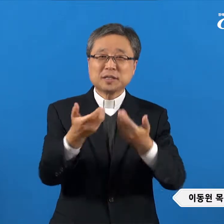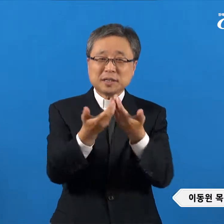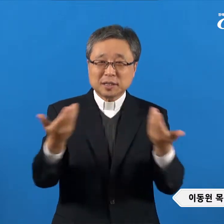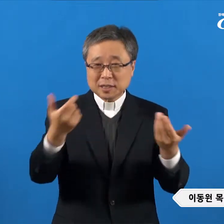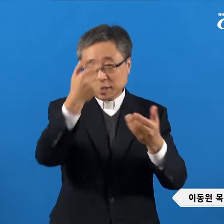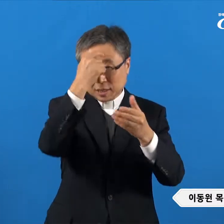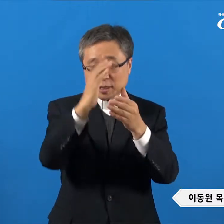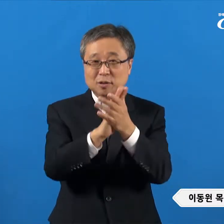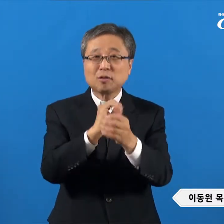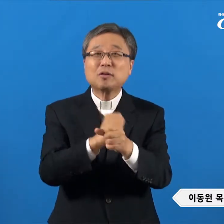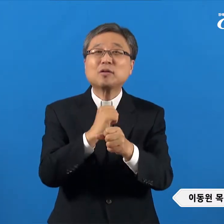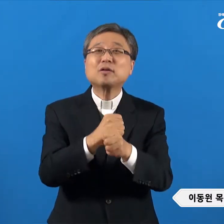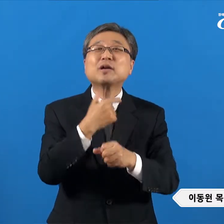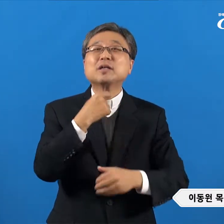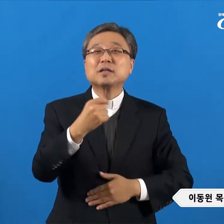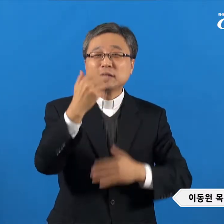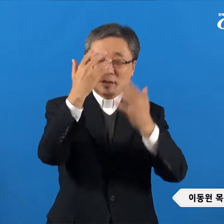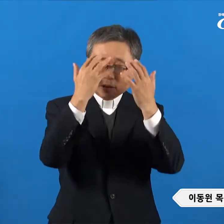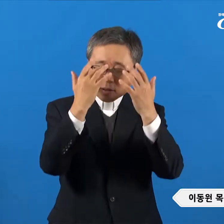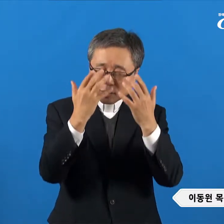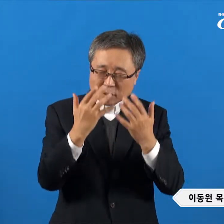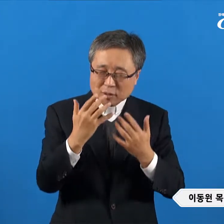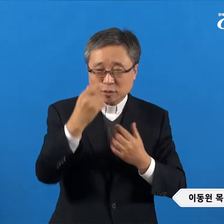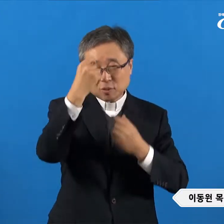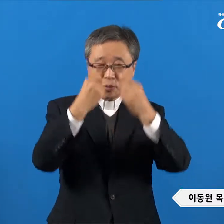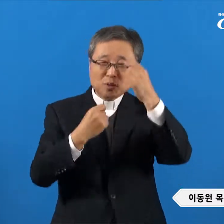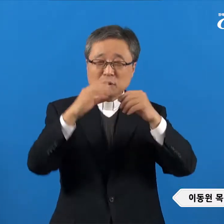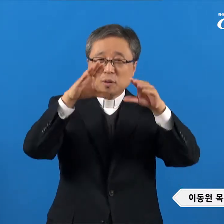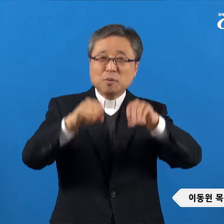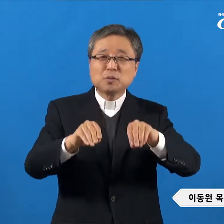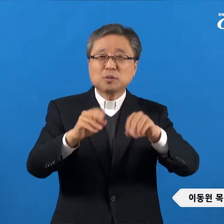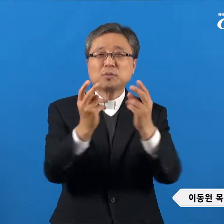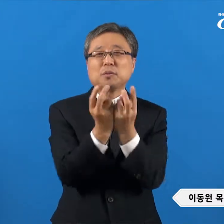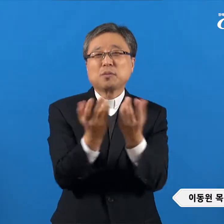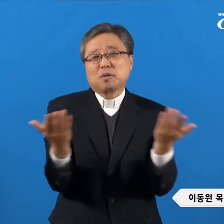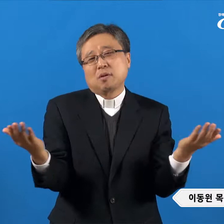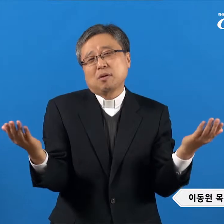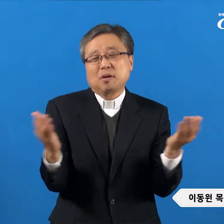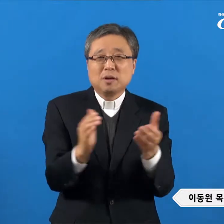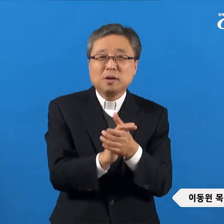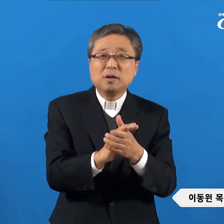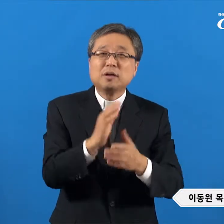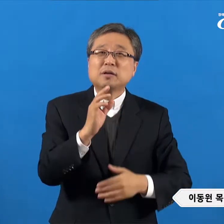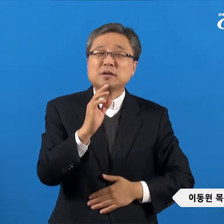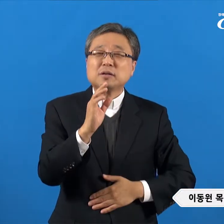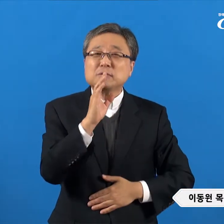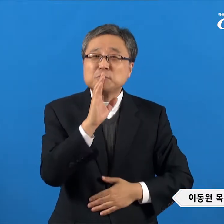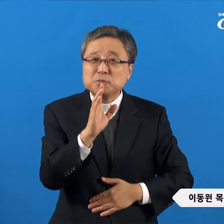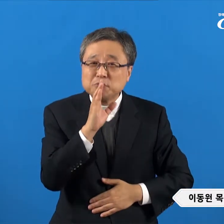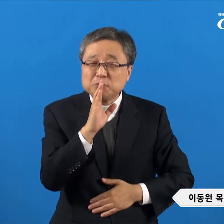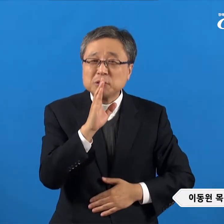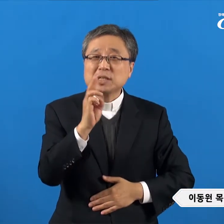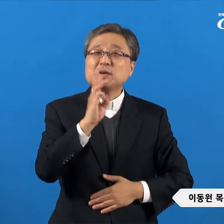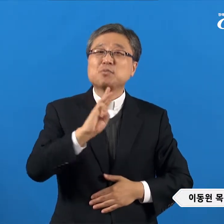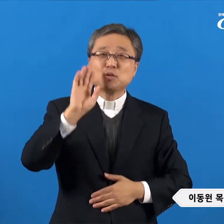기도를 하려 하자 흐르는 눈물을 멈출 길이 없습니다. 이제 3분 후면 내 인생은 끝나는구나